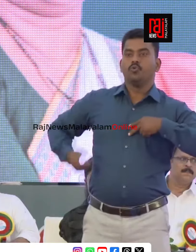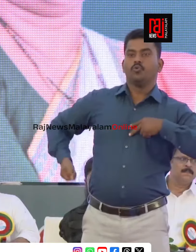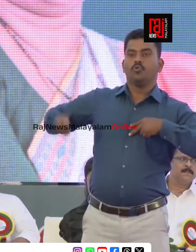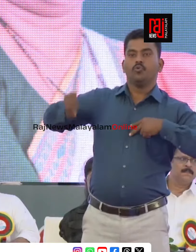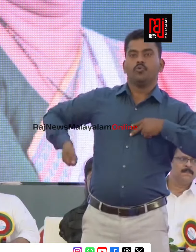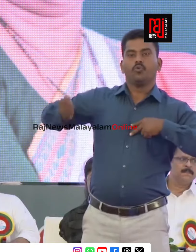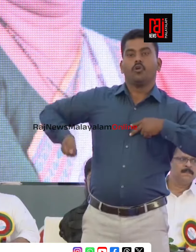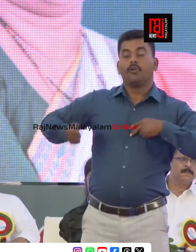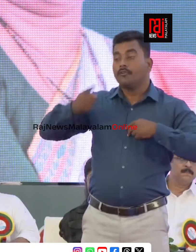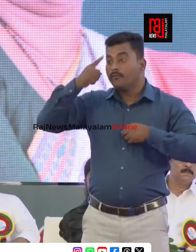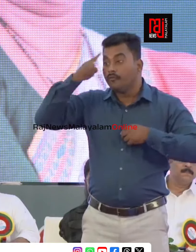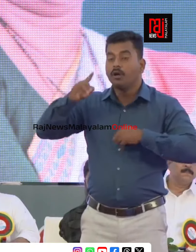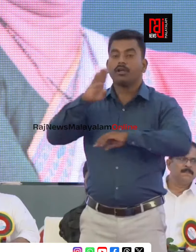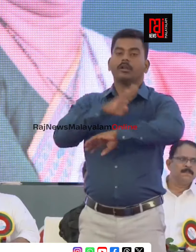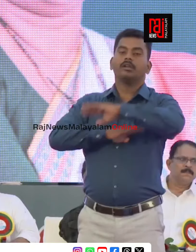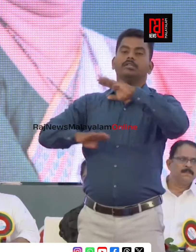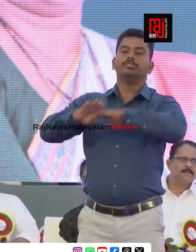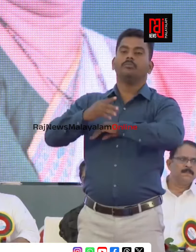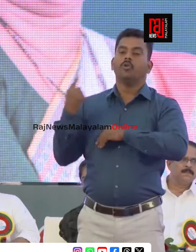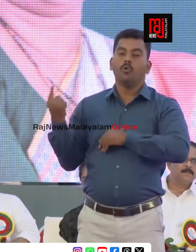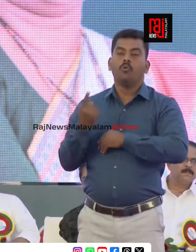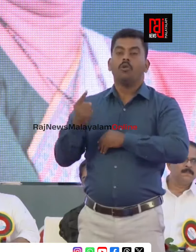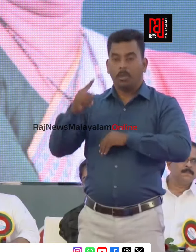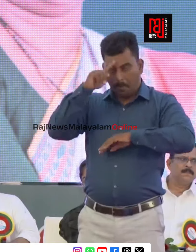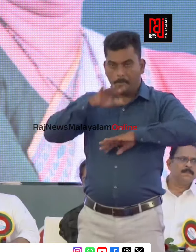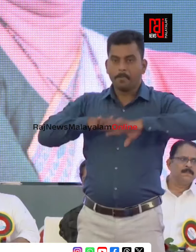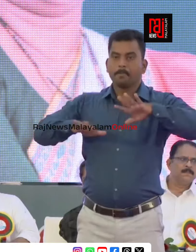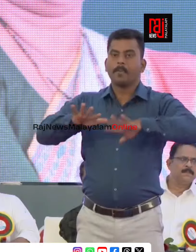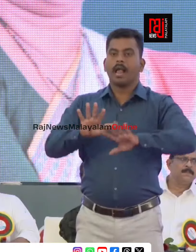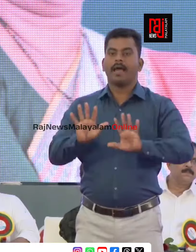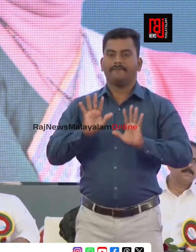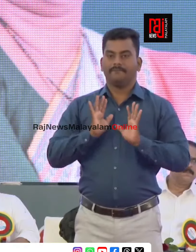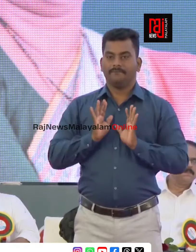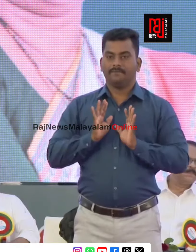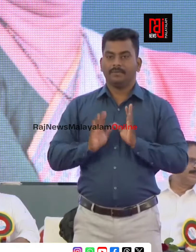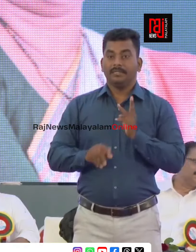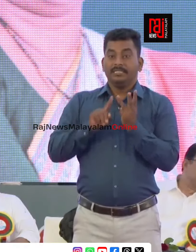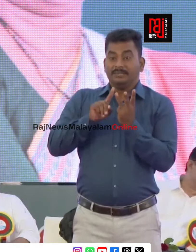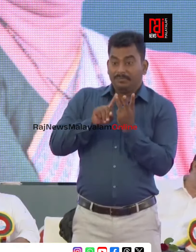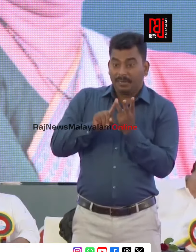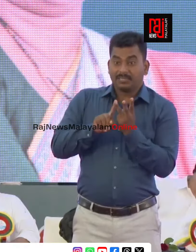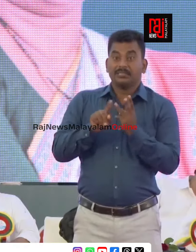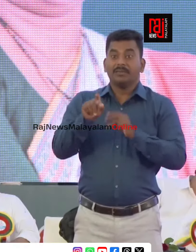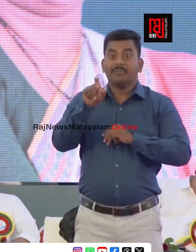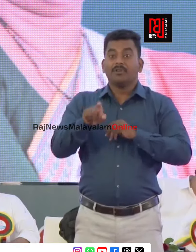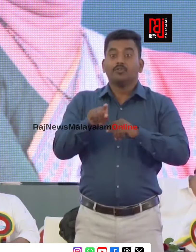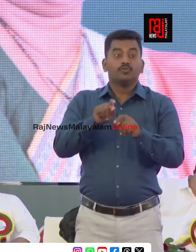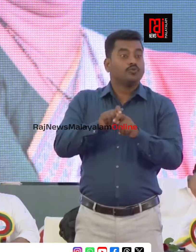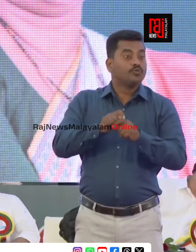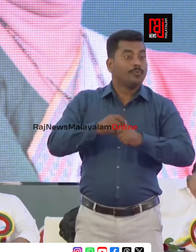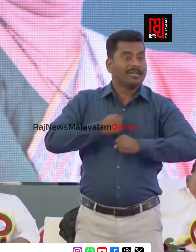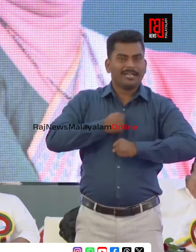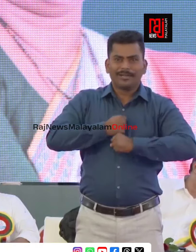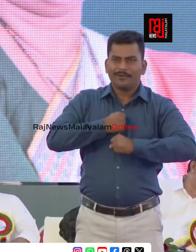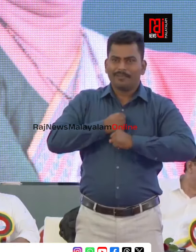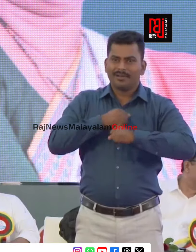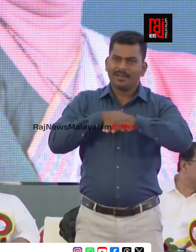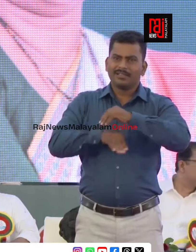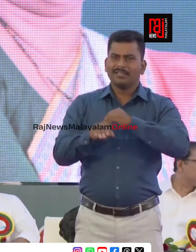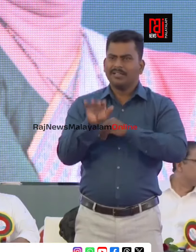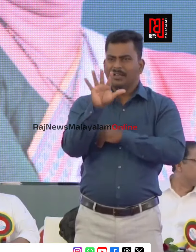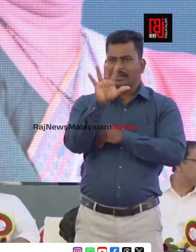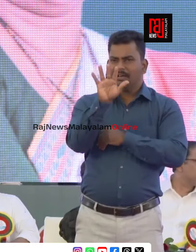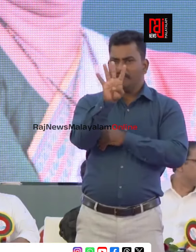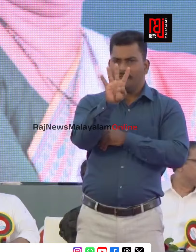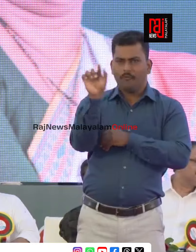ഭിന്നശേഷി വിഭാഗങ്ങളിൽപ്പെട്ടവർക്ക് സംവരണം നൽകുന്നതിനുള്ള തസ്തികകൾ കണ്ടെത്തുന്നതിന്